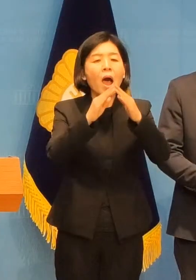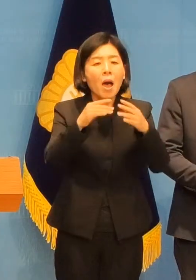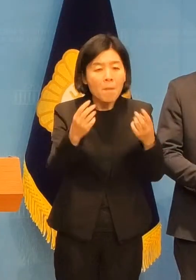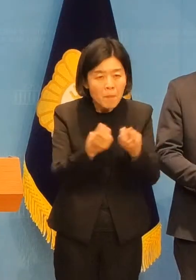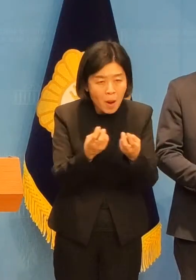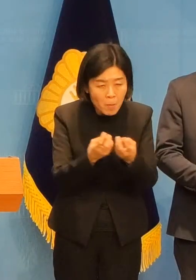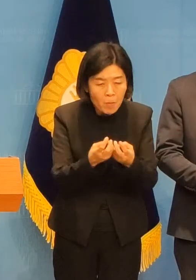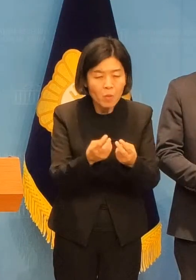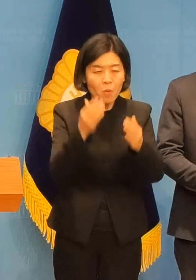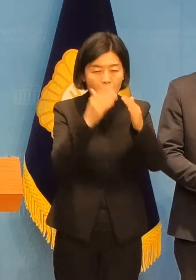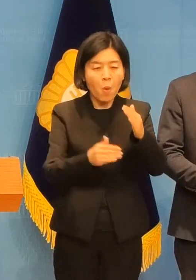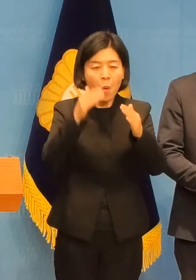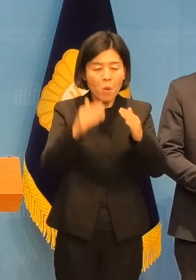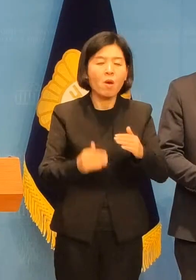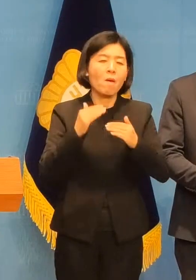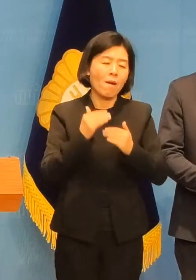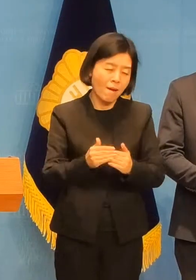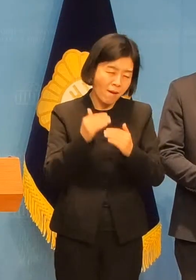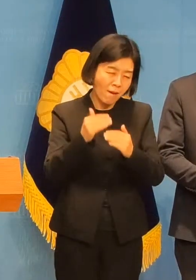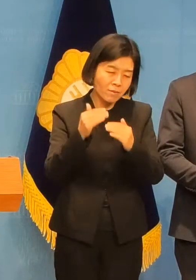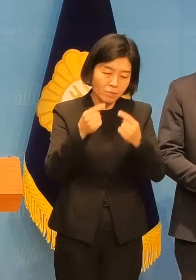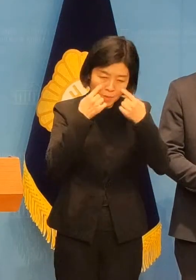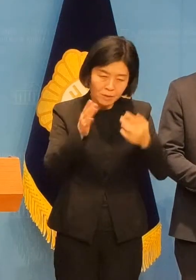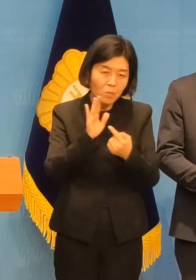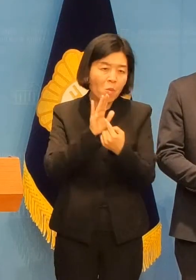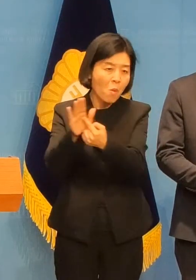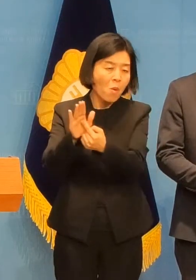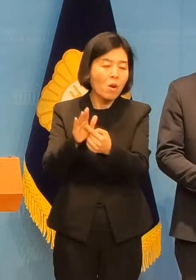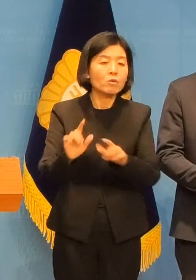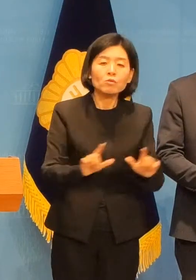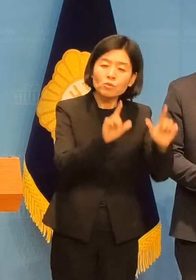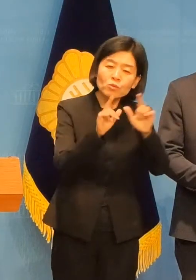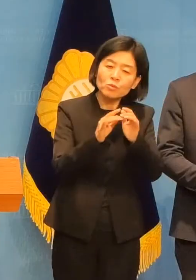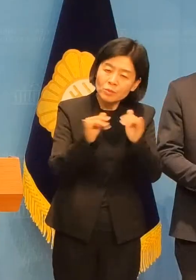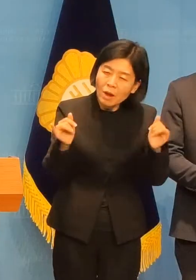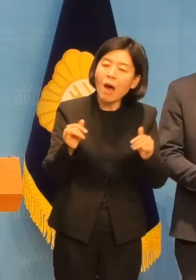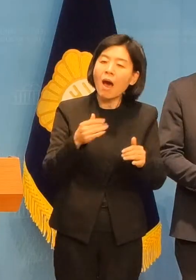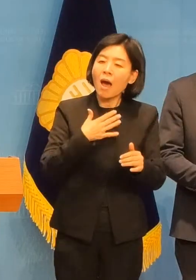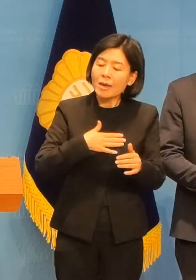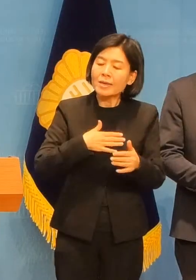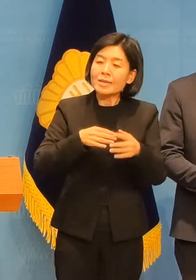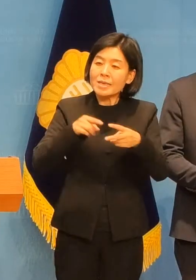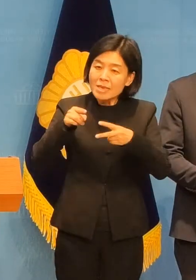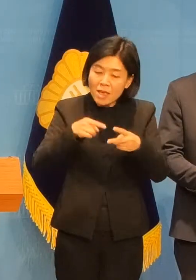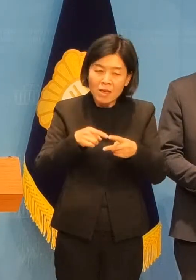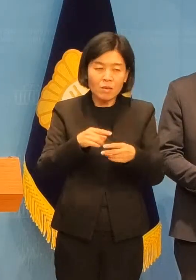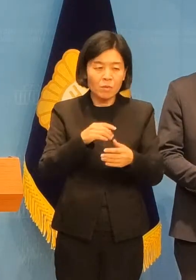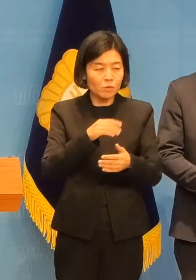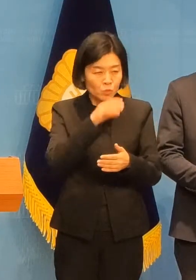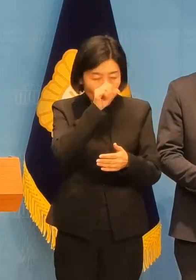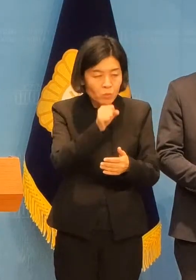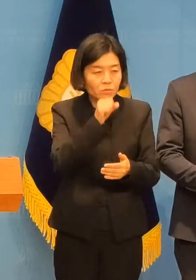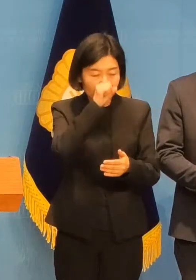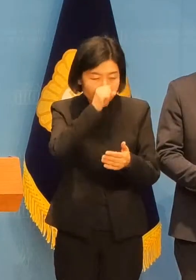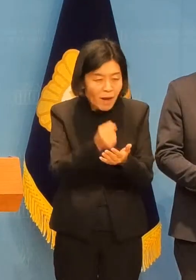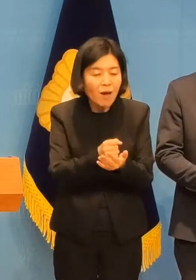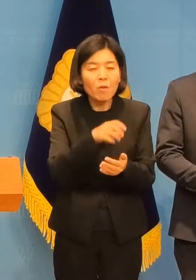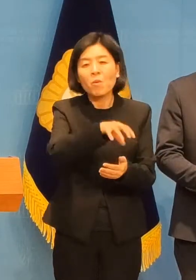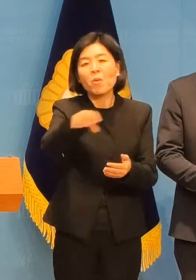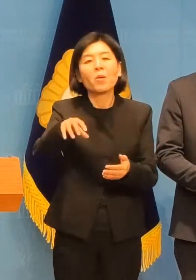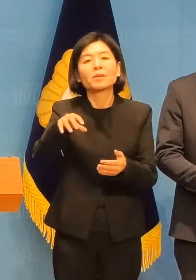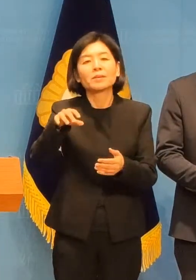투명하고 공정한 과정을 통해 주민 수용성을 높이고 최적지를 찾으라는 취지입니다.